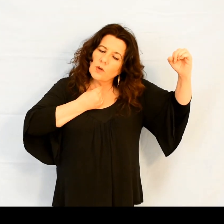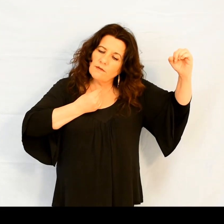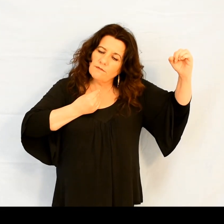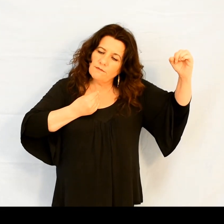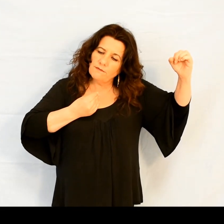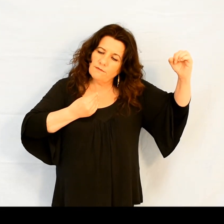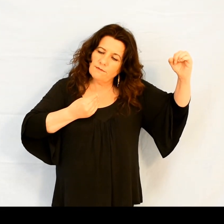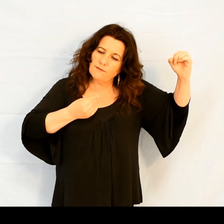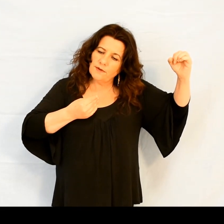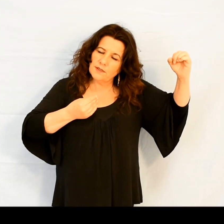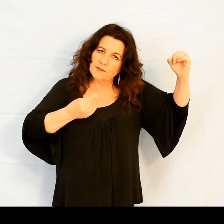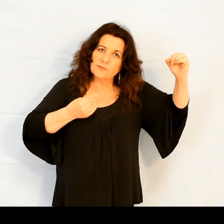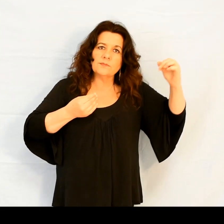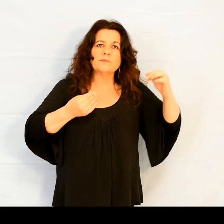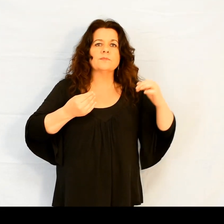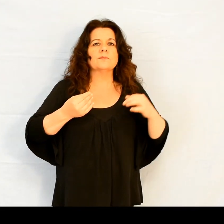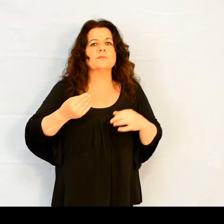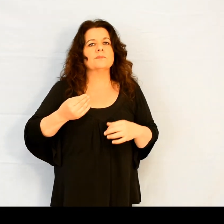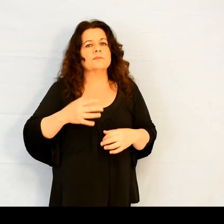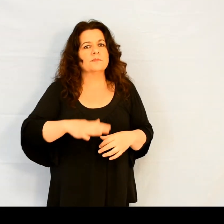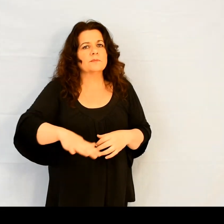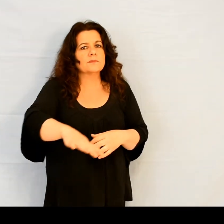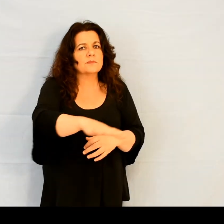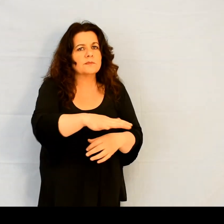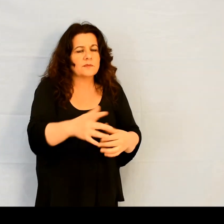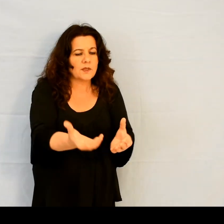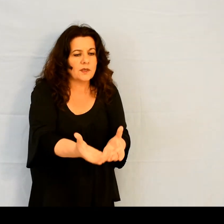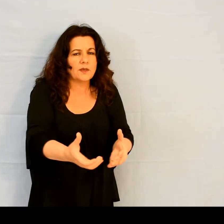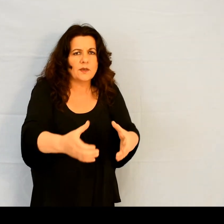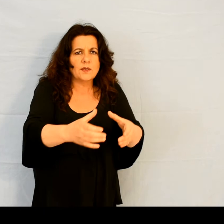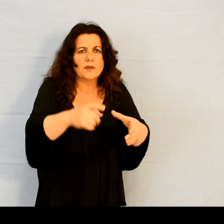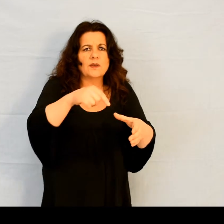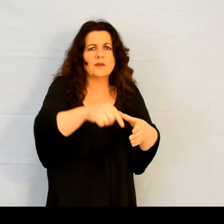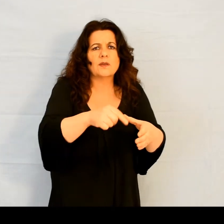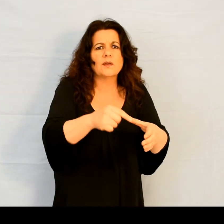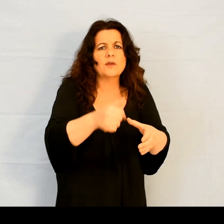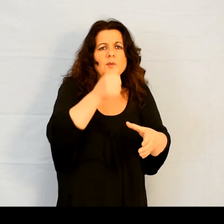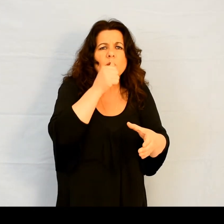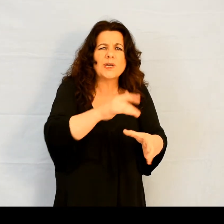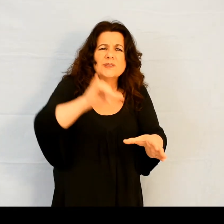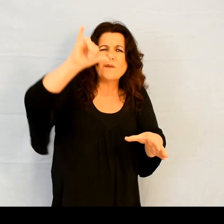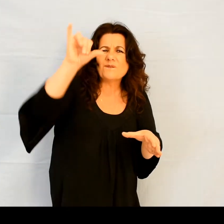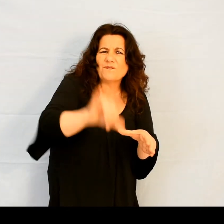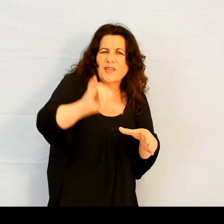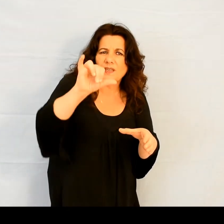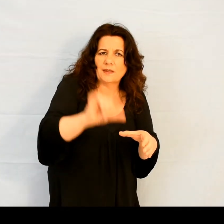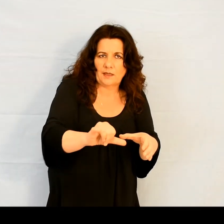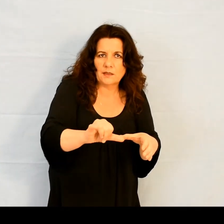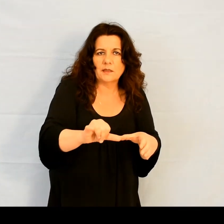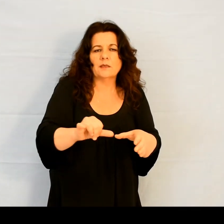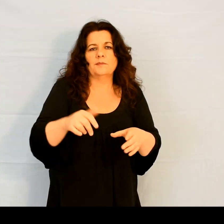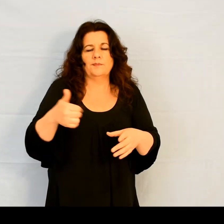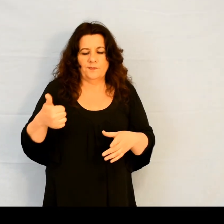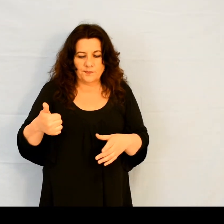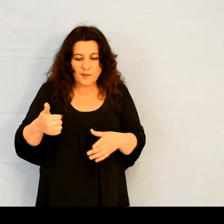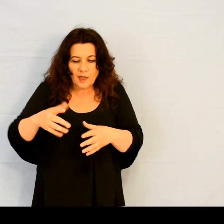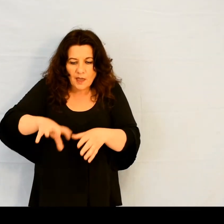Il y avait là un récipient plein de boissons vinaigrées. On fixa donc une éponge remplie de ce